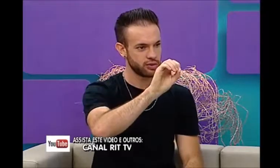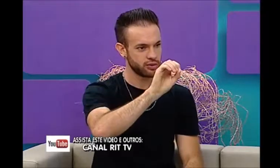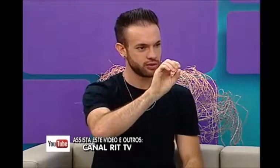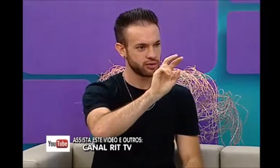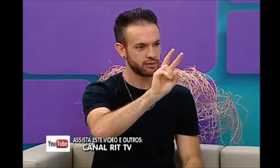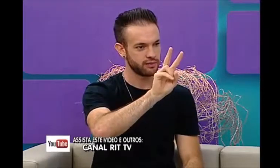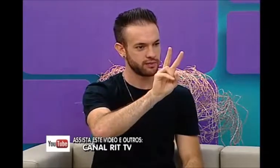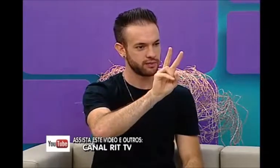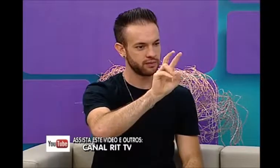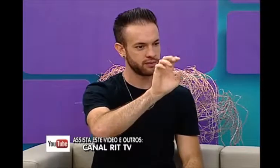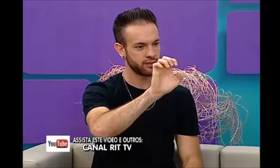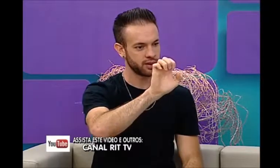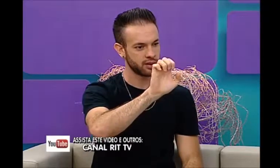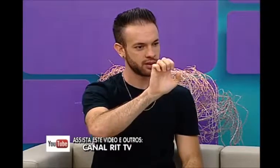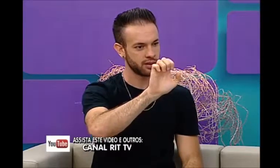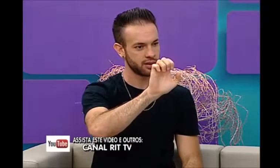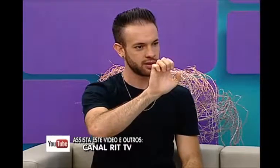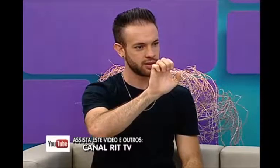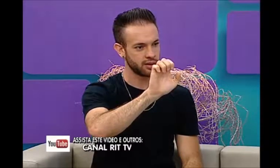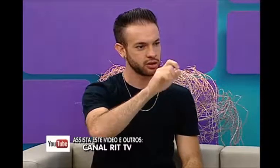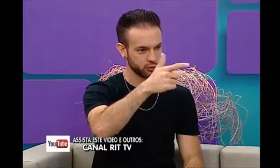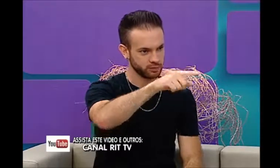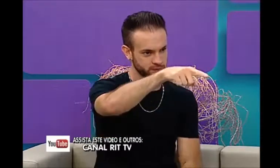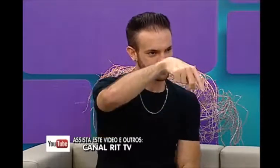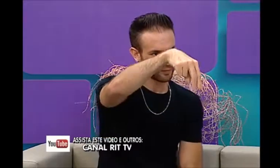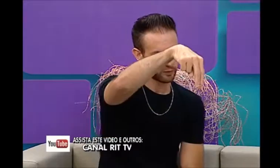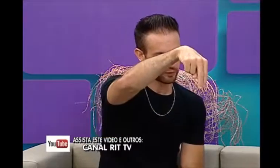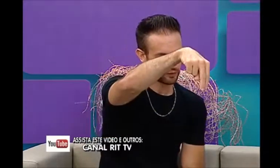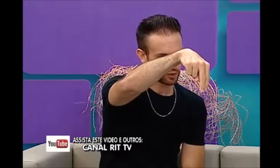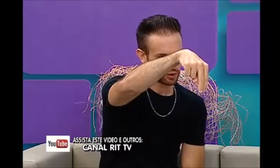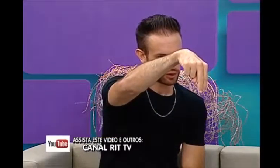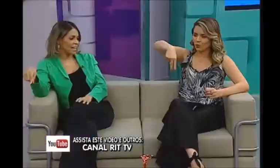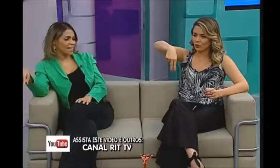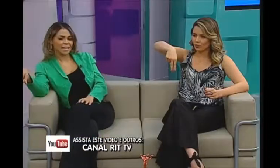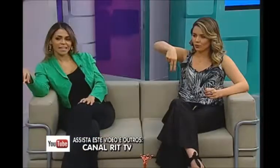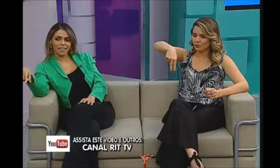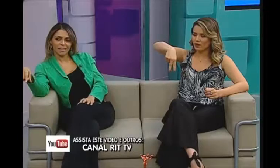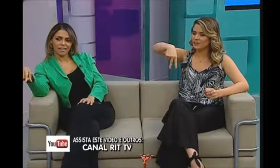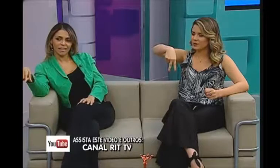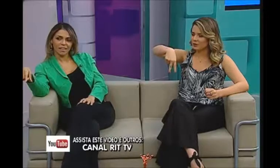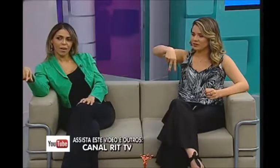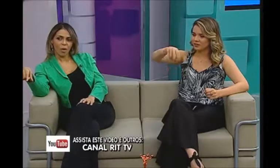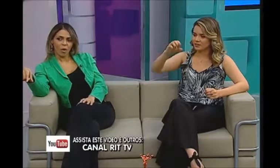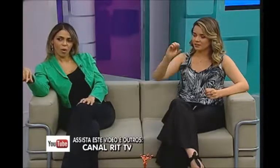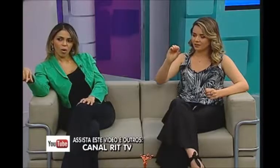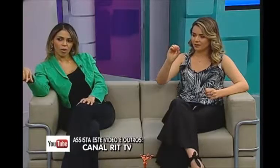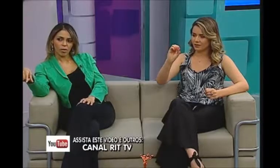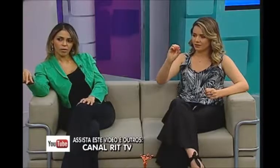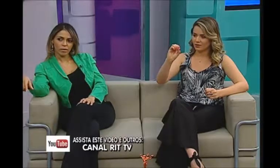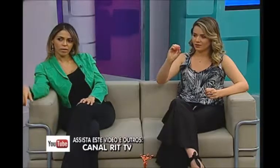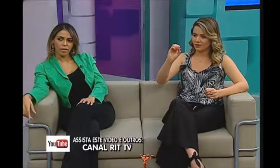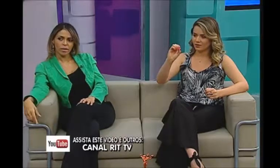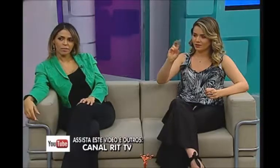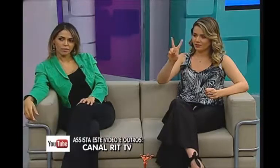Novela. Novela. Ó, No. N, Esse é o N. O,